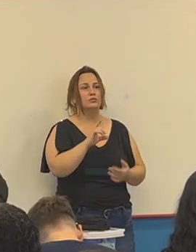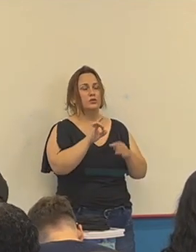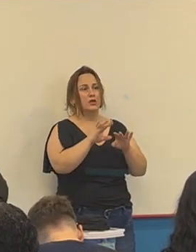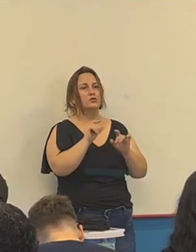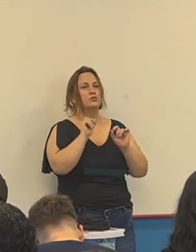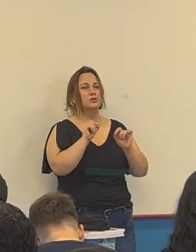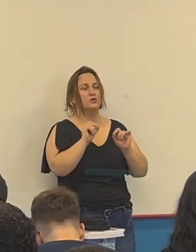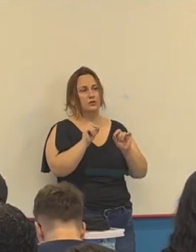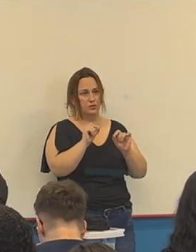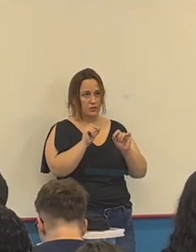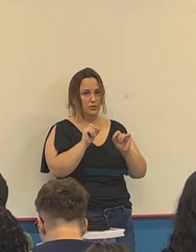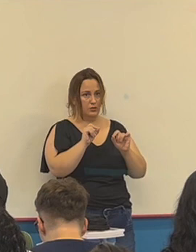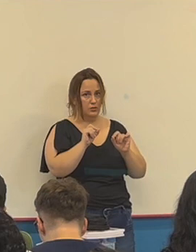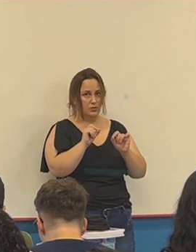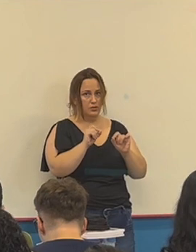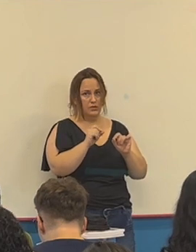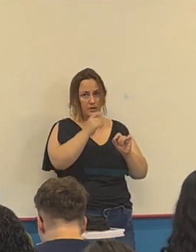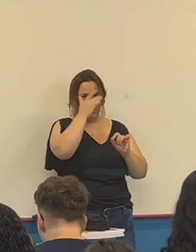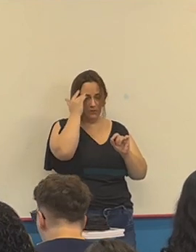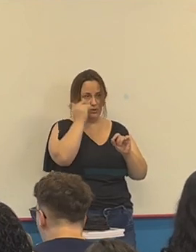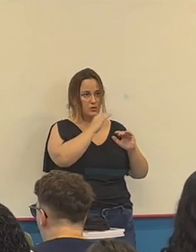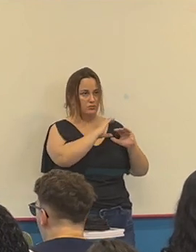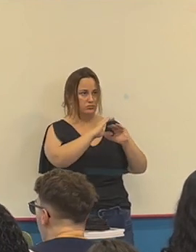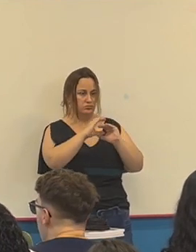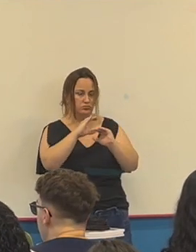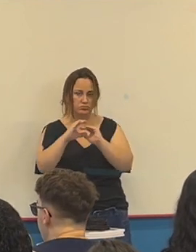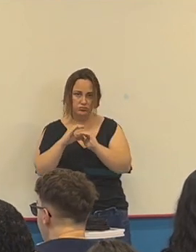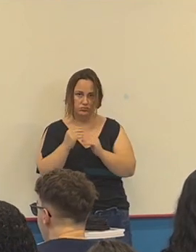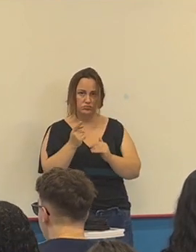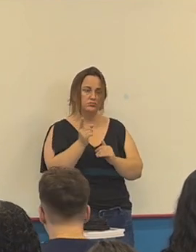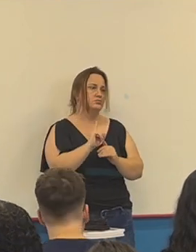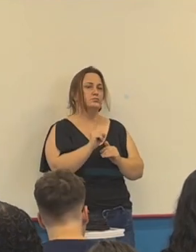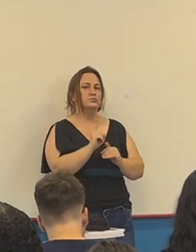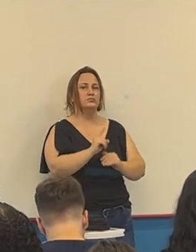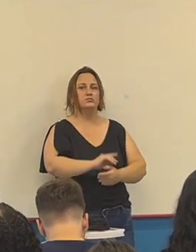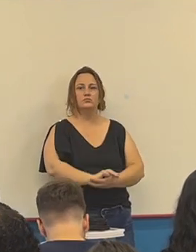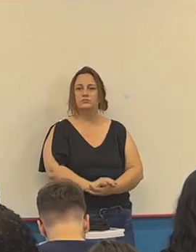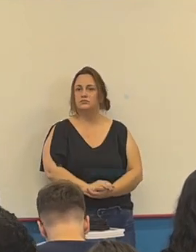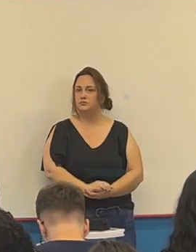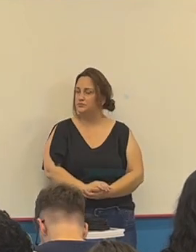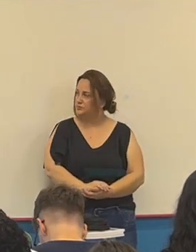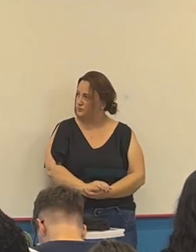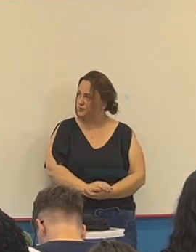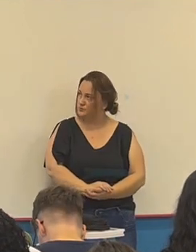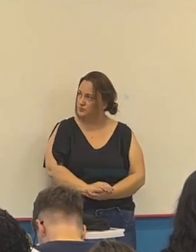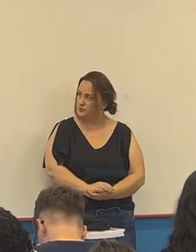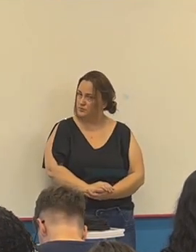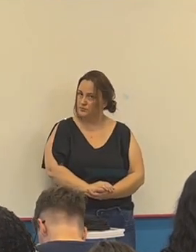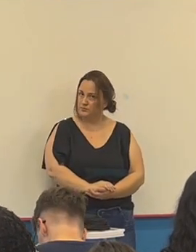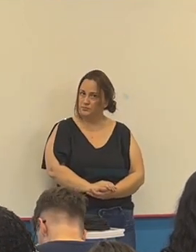um mensageiro dentro de uma narrativa, né, que é essa narrativa da religião,